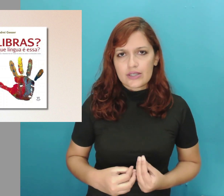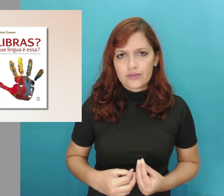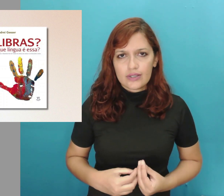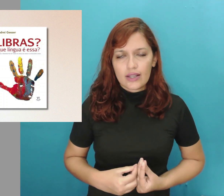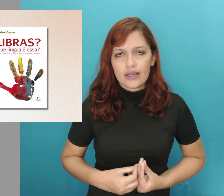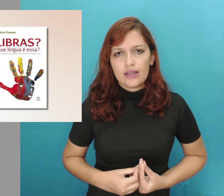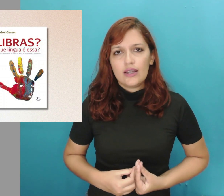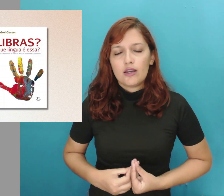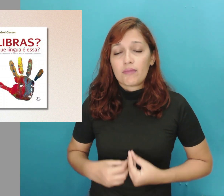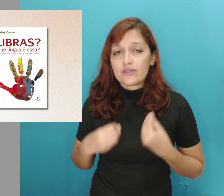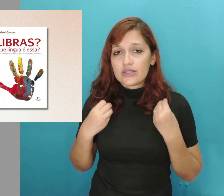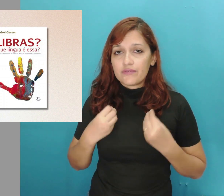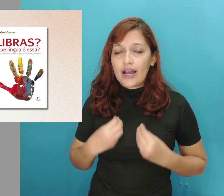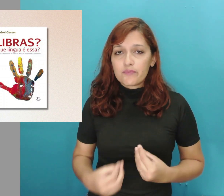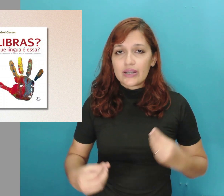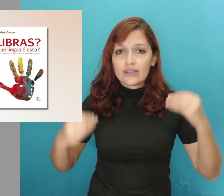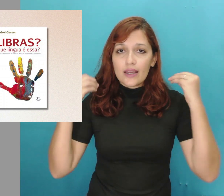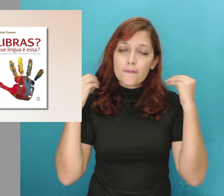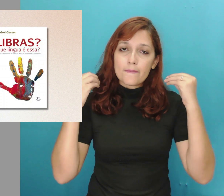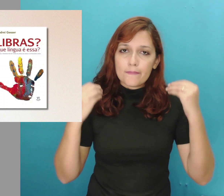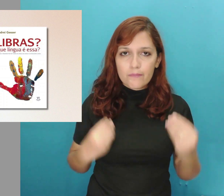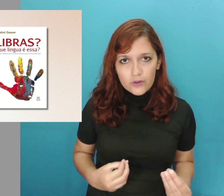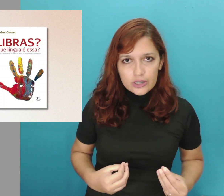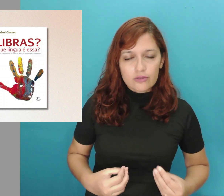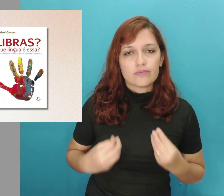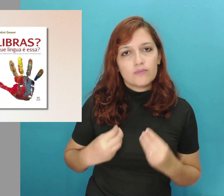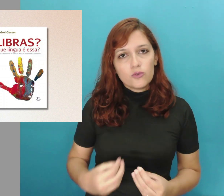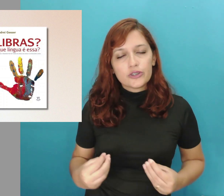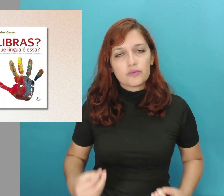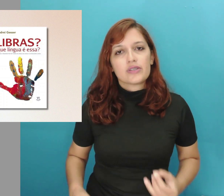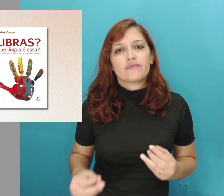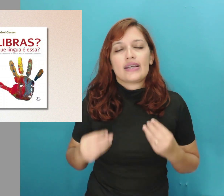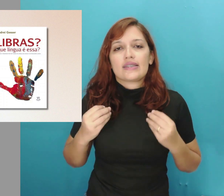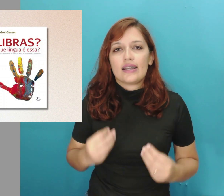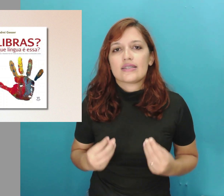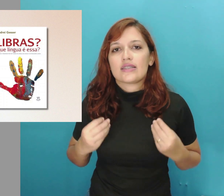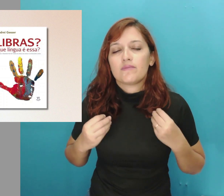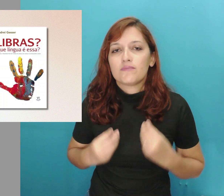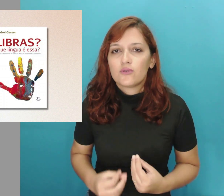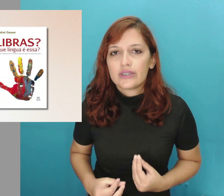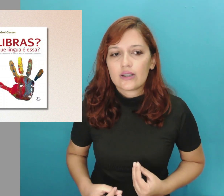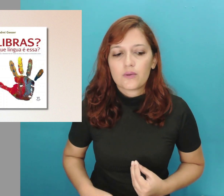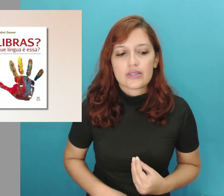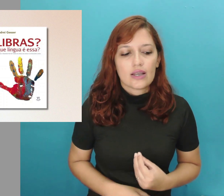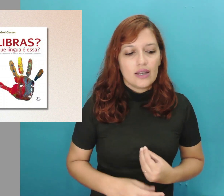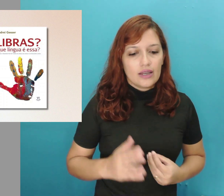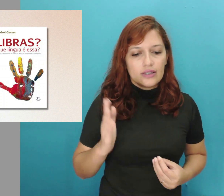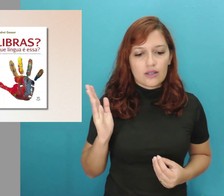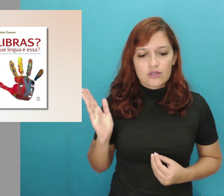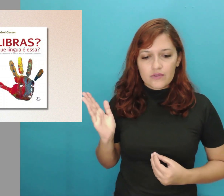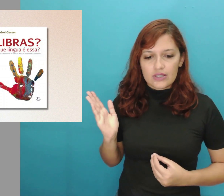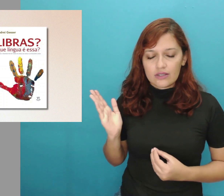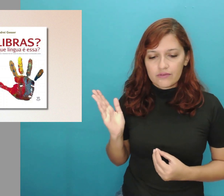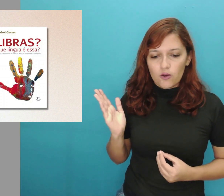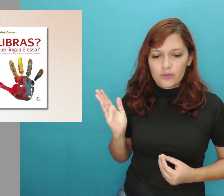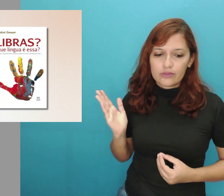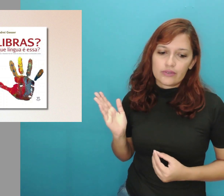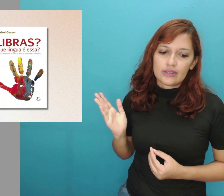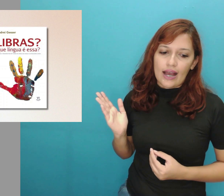de ler, mas você vai aprender muito, muito mesmo, vai esclarecer muita coisa. Então, se você tiver a oportunidade